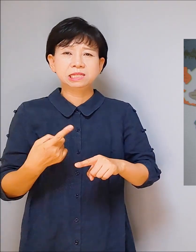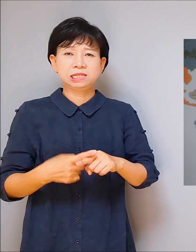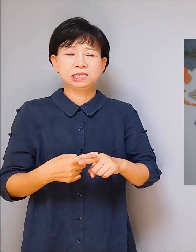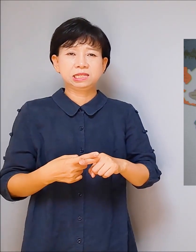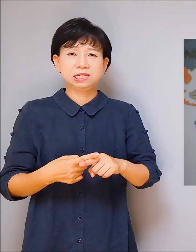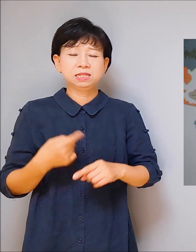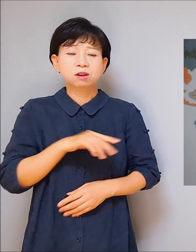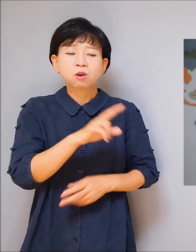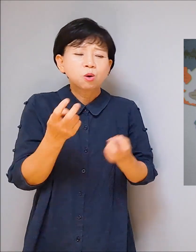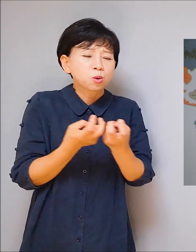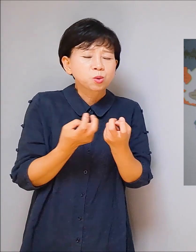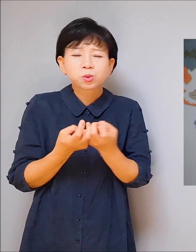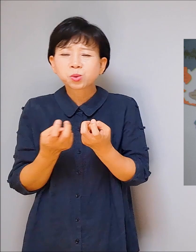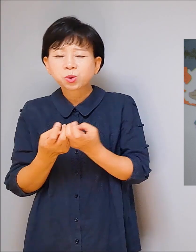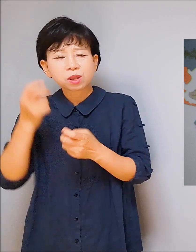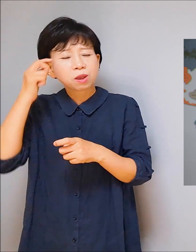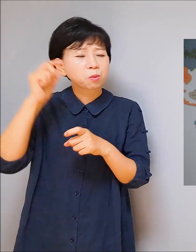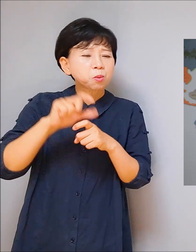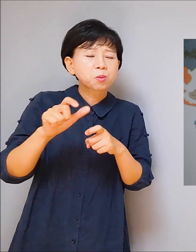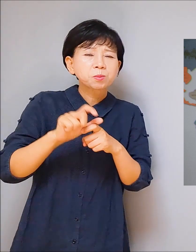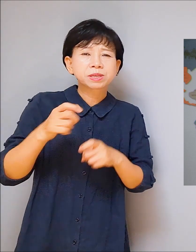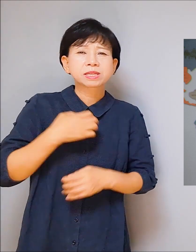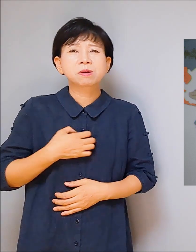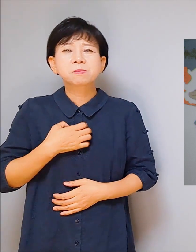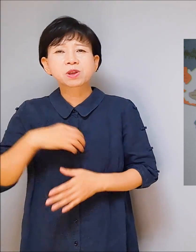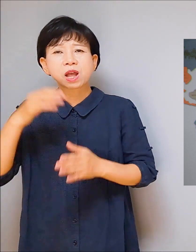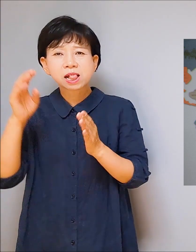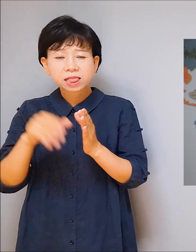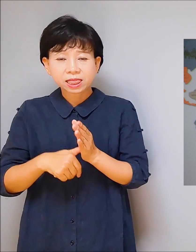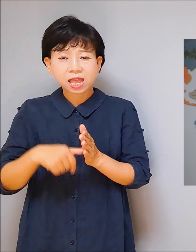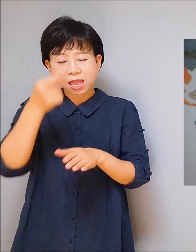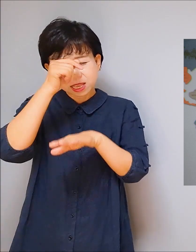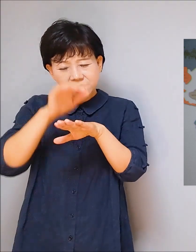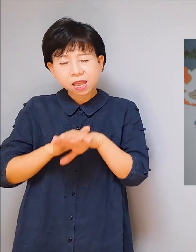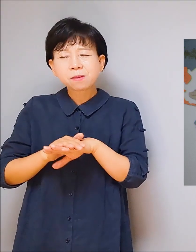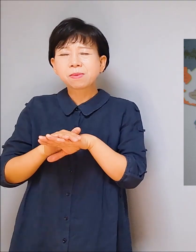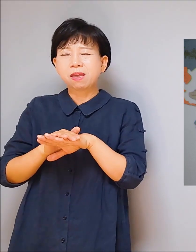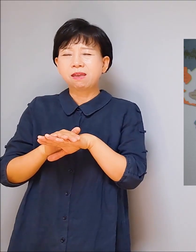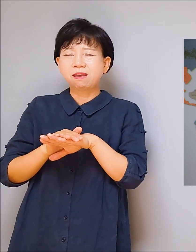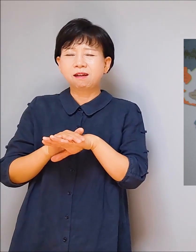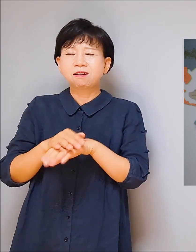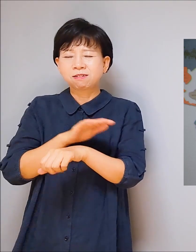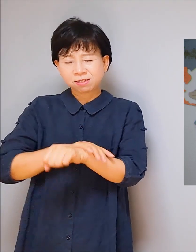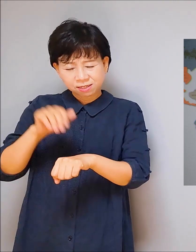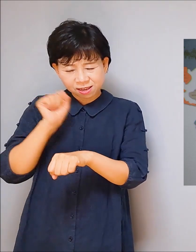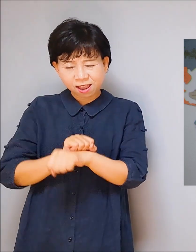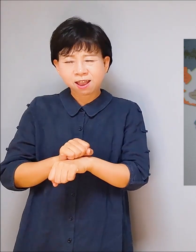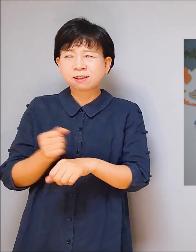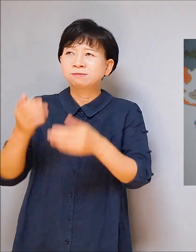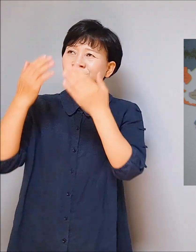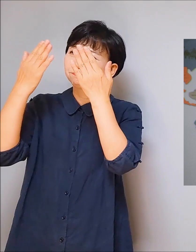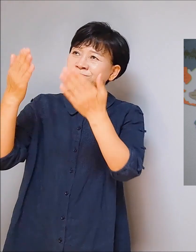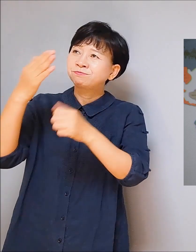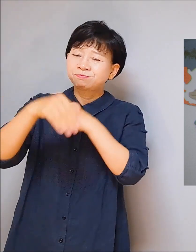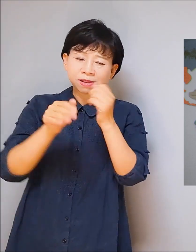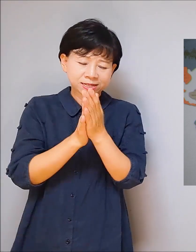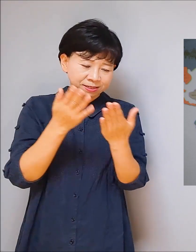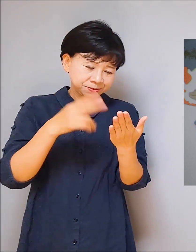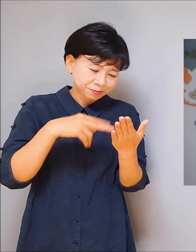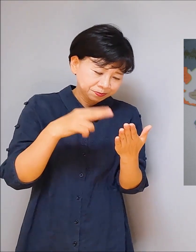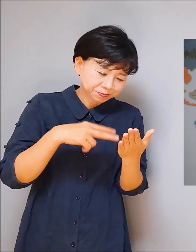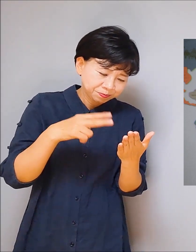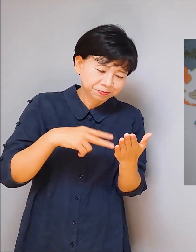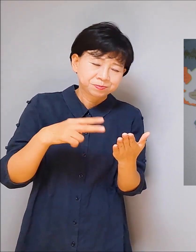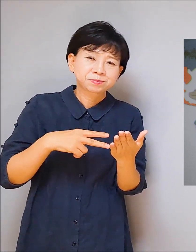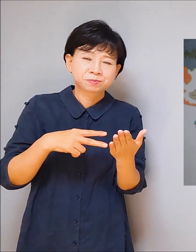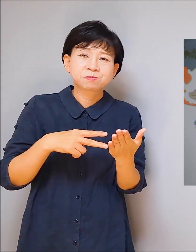우리가 어떻게 해야 되나 고민하고 염려할 때 예배를 잘 들으시고 하나님의 말씀을 읽고 또 읽는